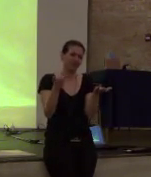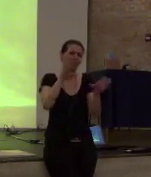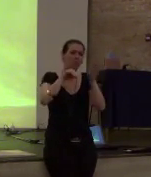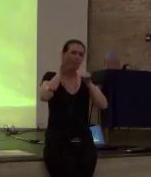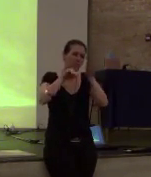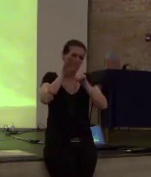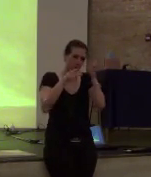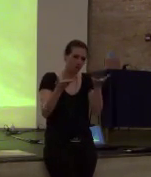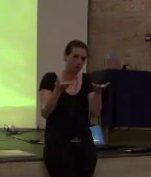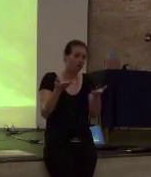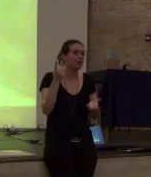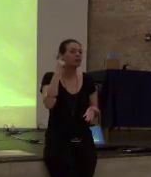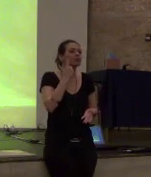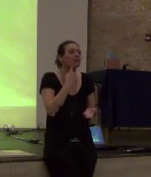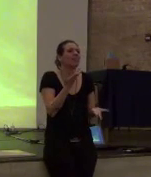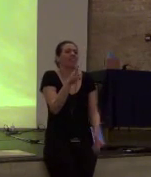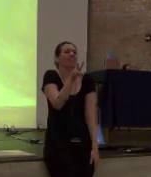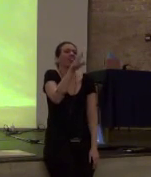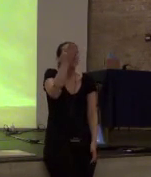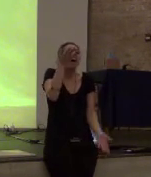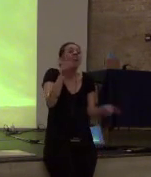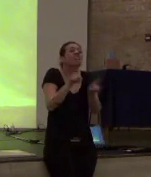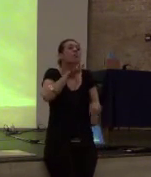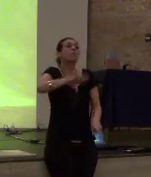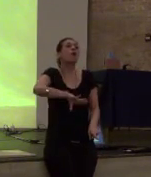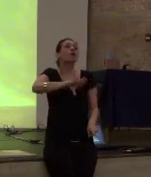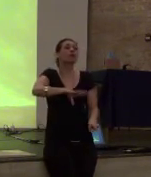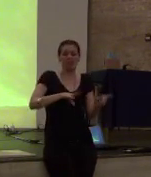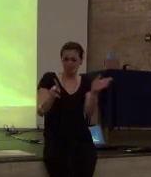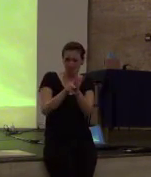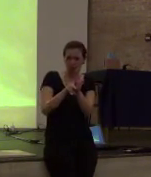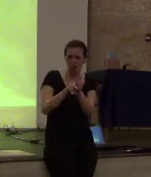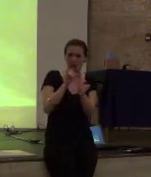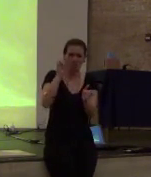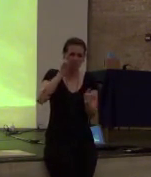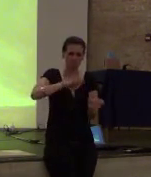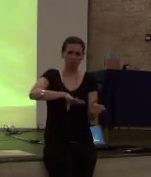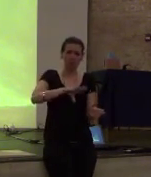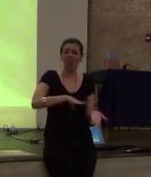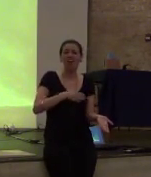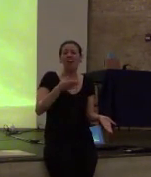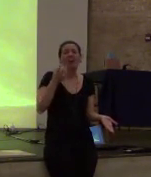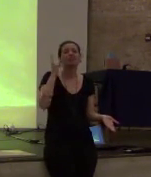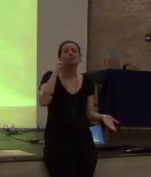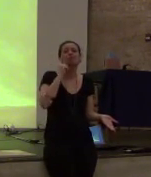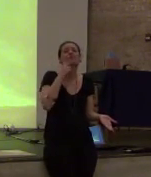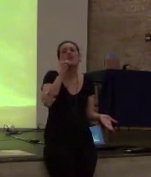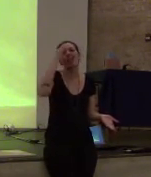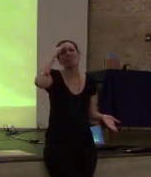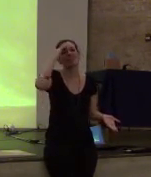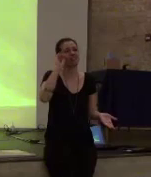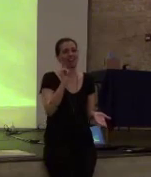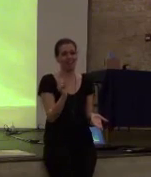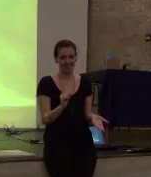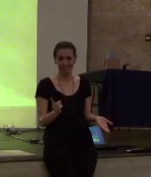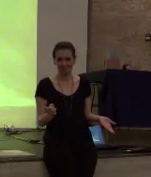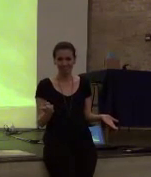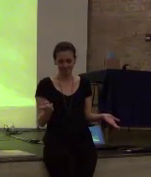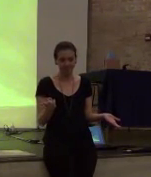ter uma interpretação muito particular da história. Né? Essa história ela não é da língua